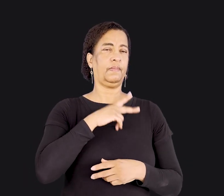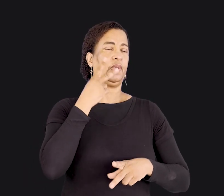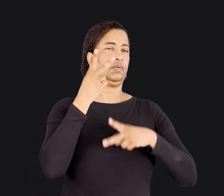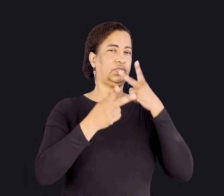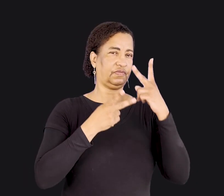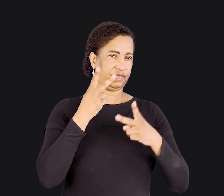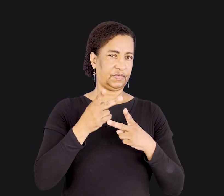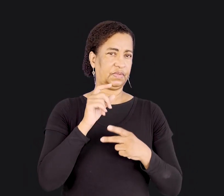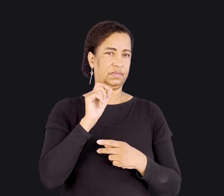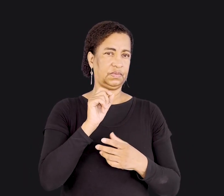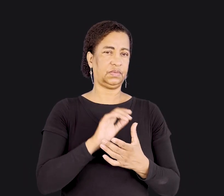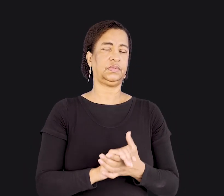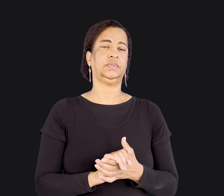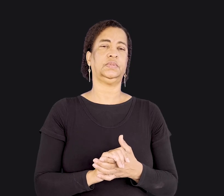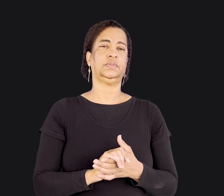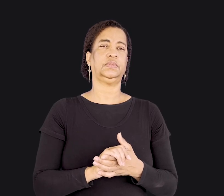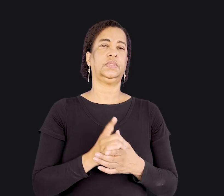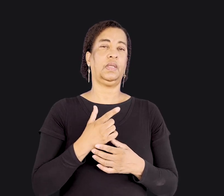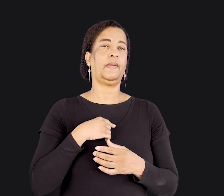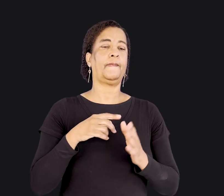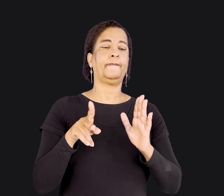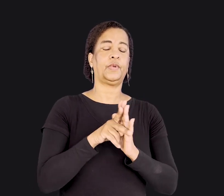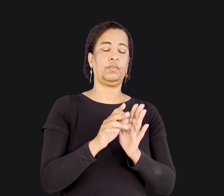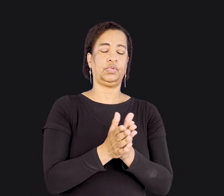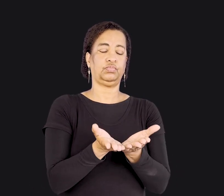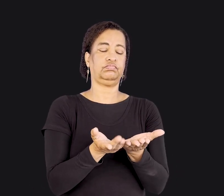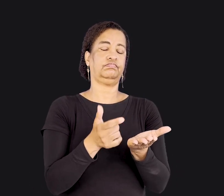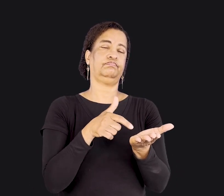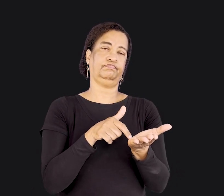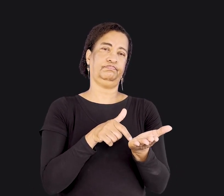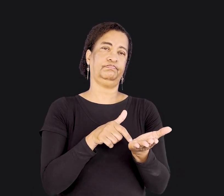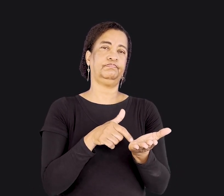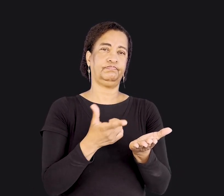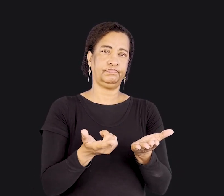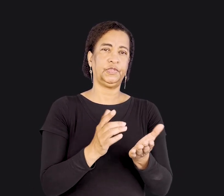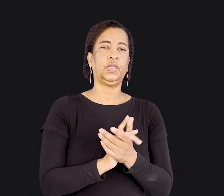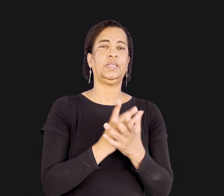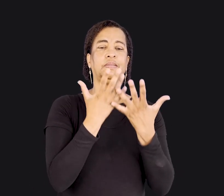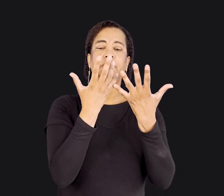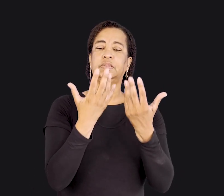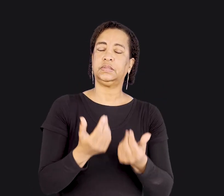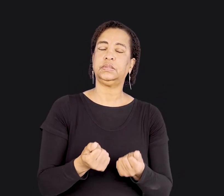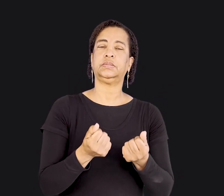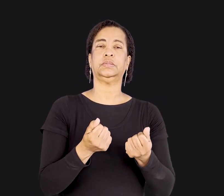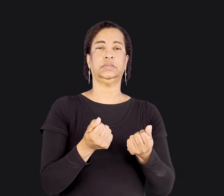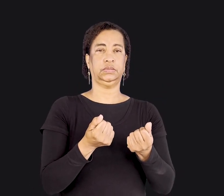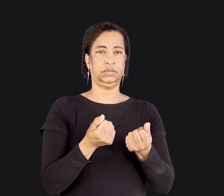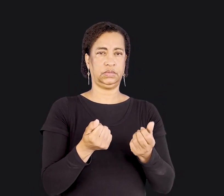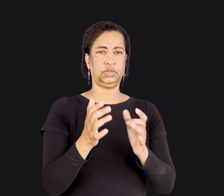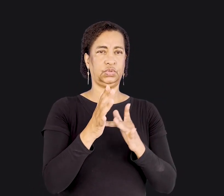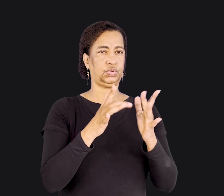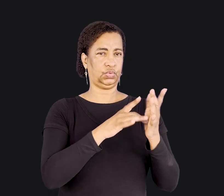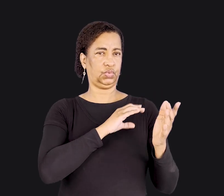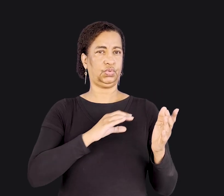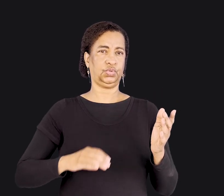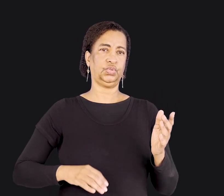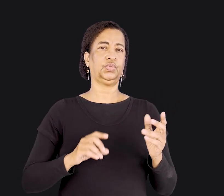tentando destacar era a fonte do Evangelho. A fonte da conversão, a fonte da conversão e a fonte dos